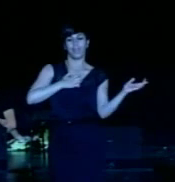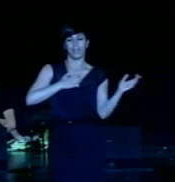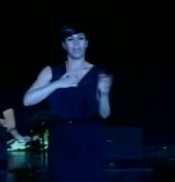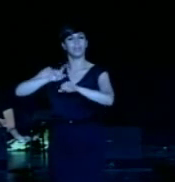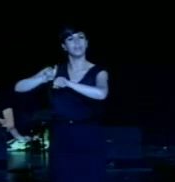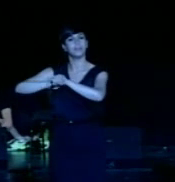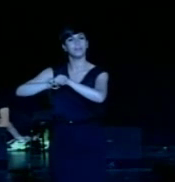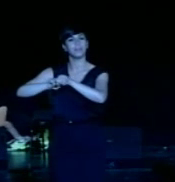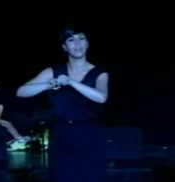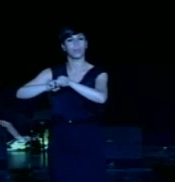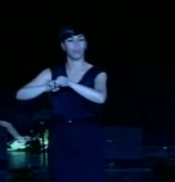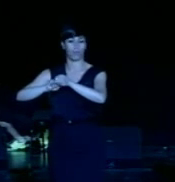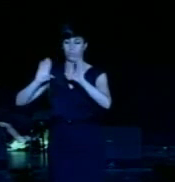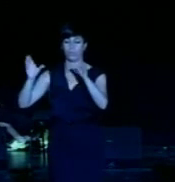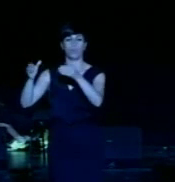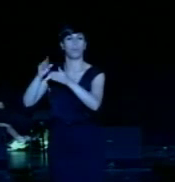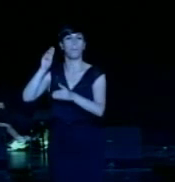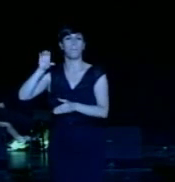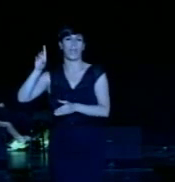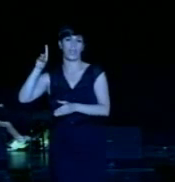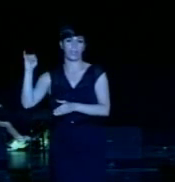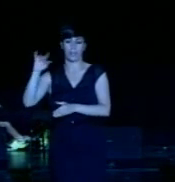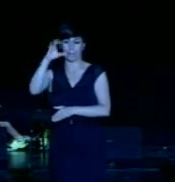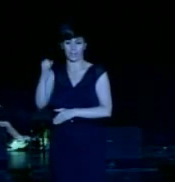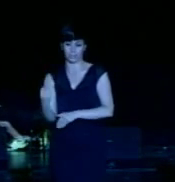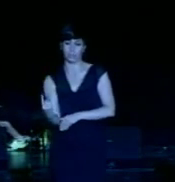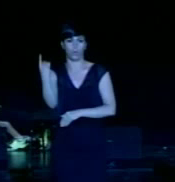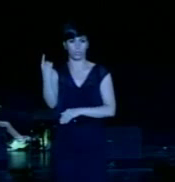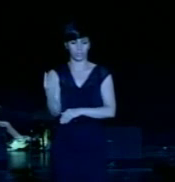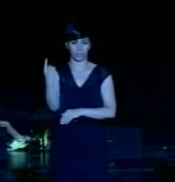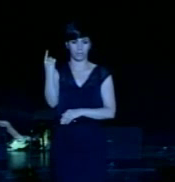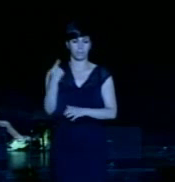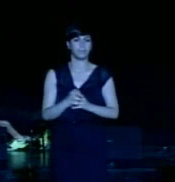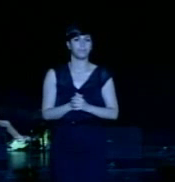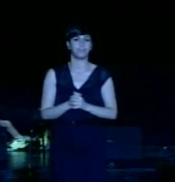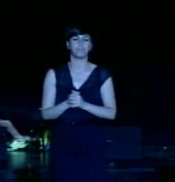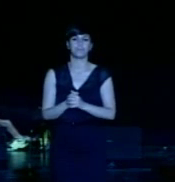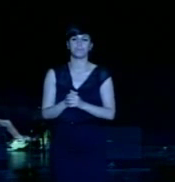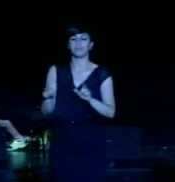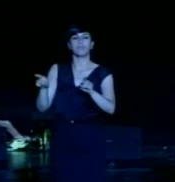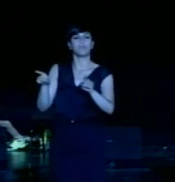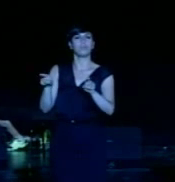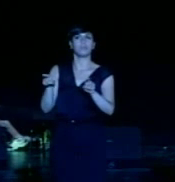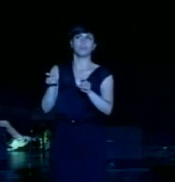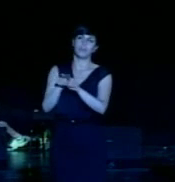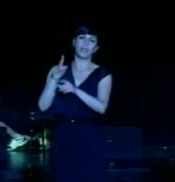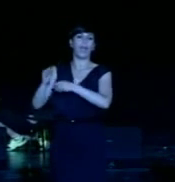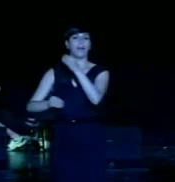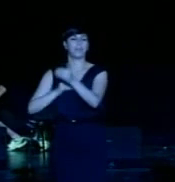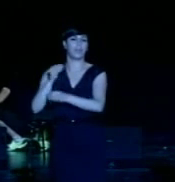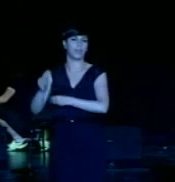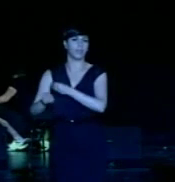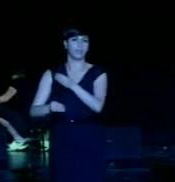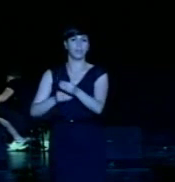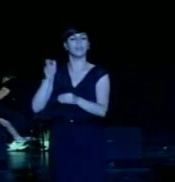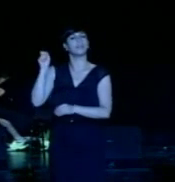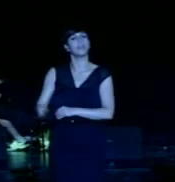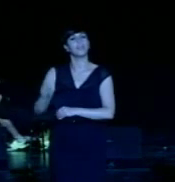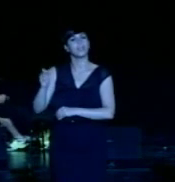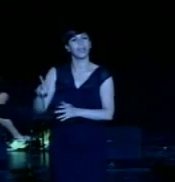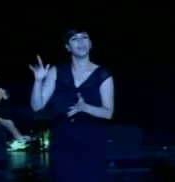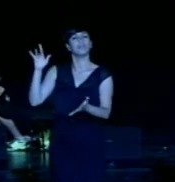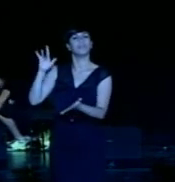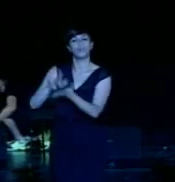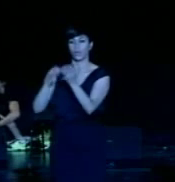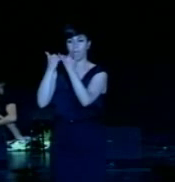típica de la tribu Pedi en el norte del país, que celebran, que ejecutan siempre que se celebra una